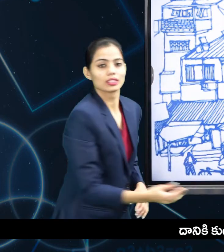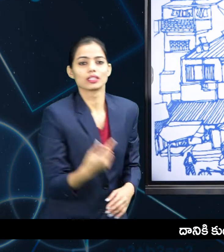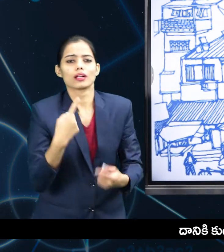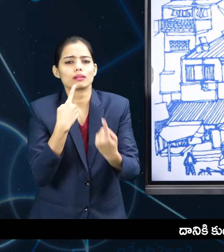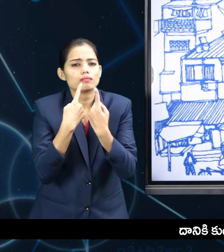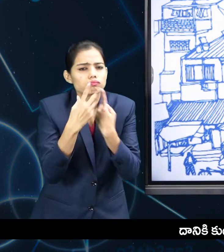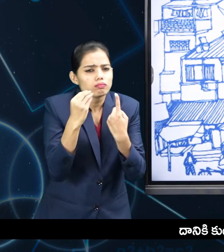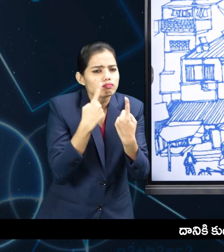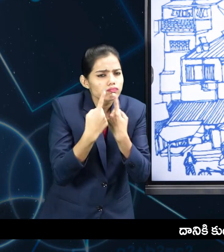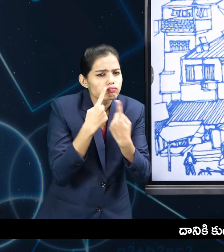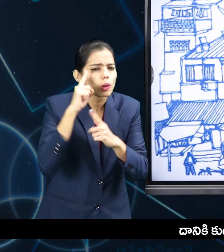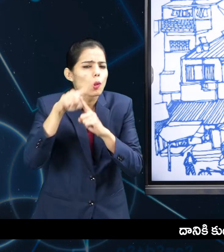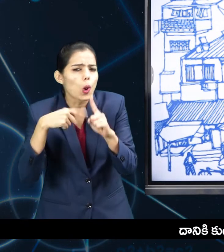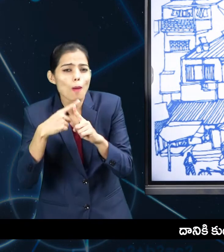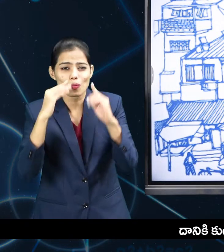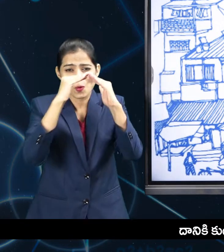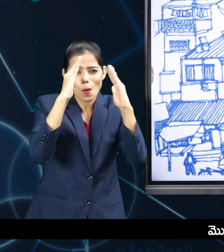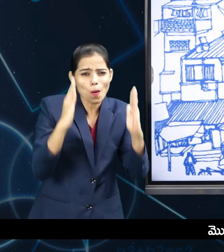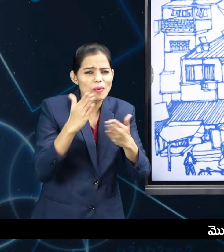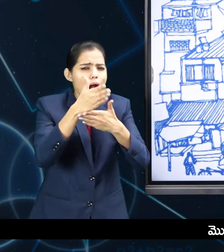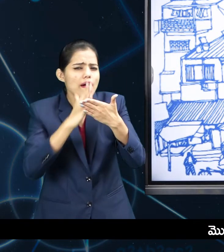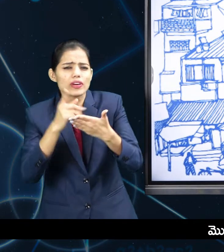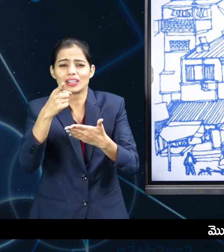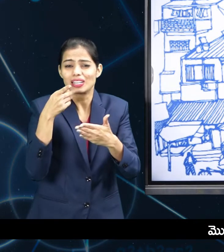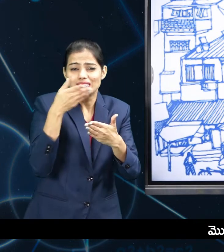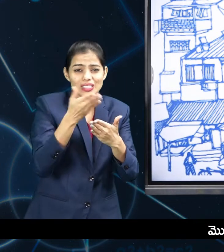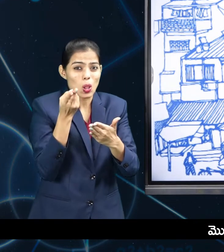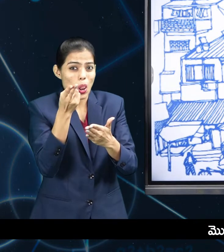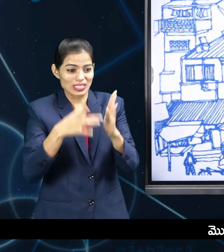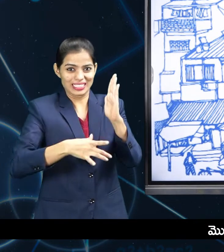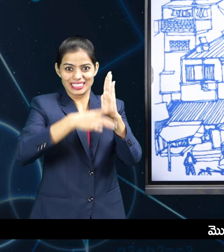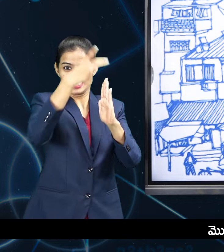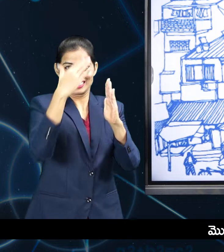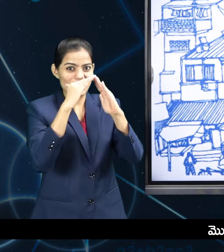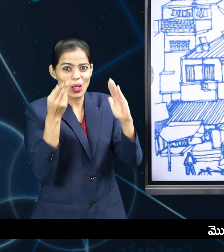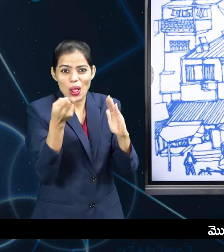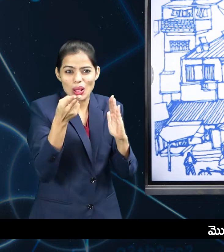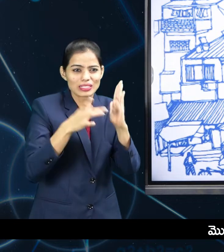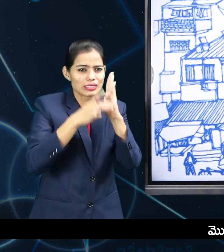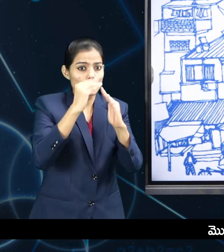ఉన్న ఇంటిపై ఉన్న యాంటెనా మొదలైన వాటి గురించి మాట్లాడండి.